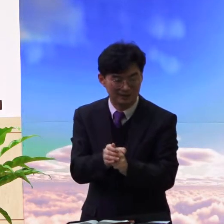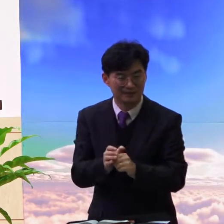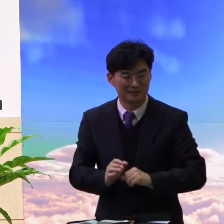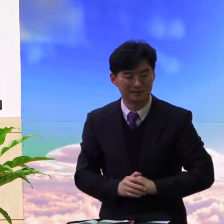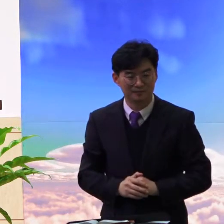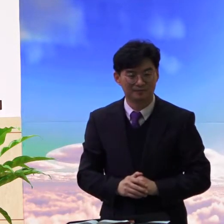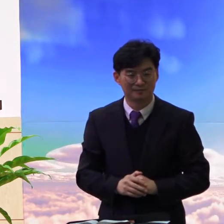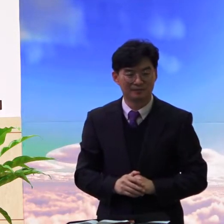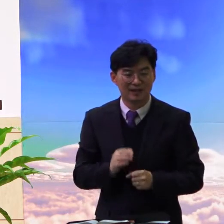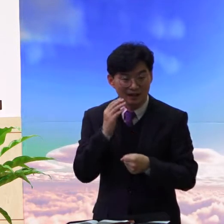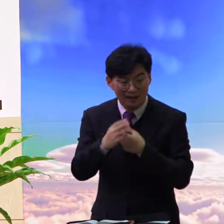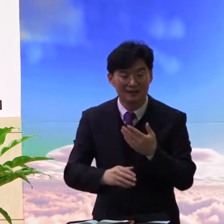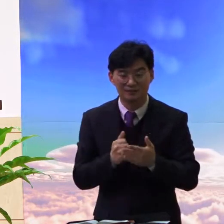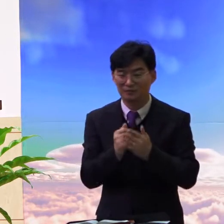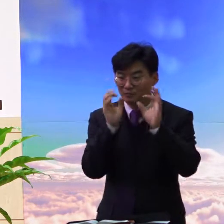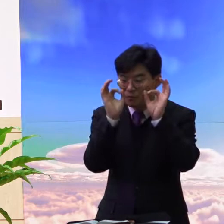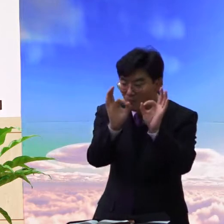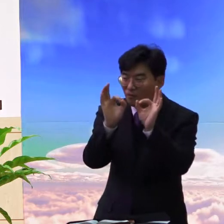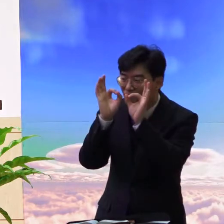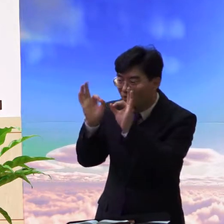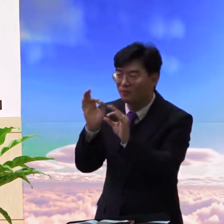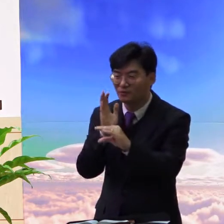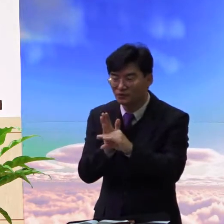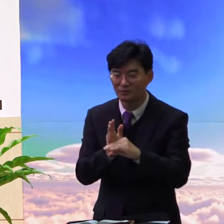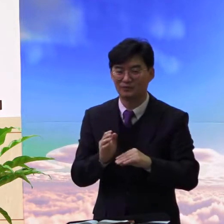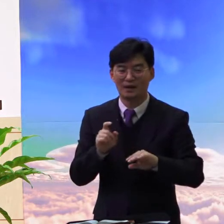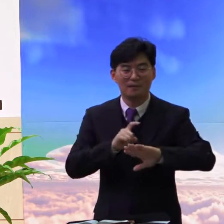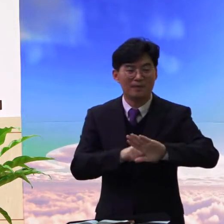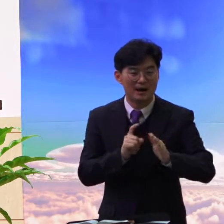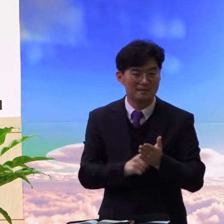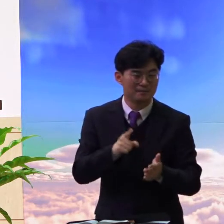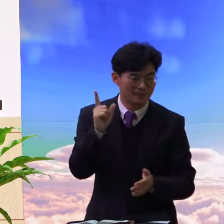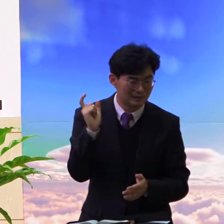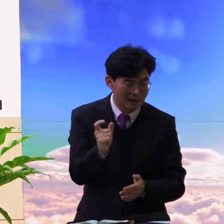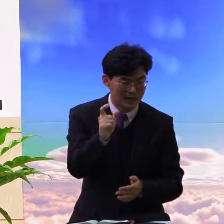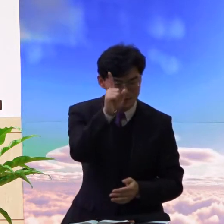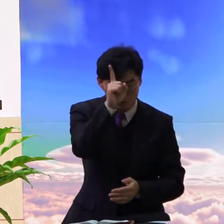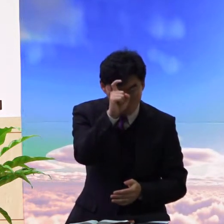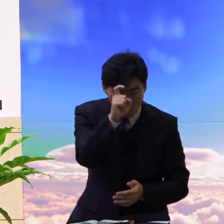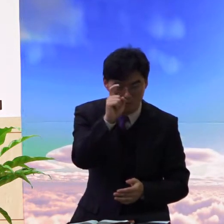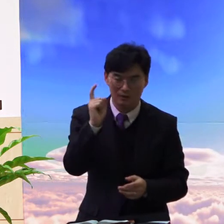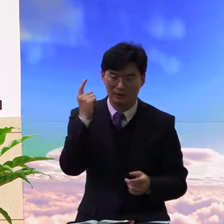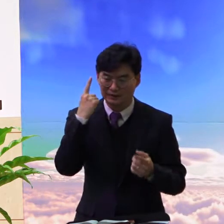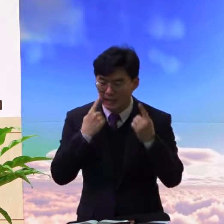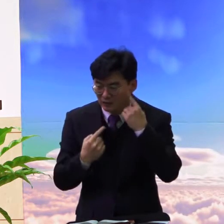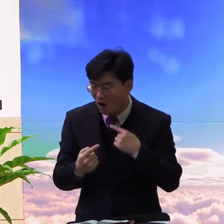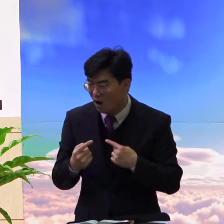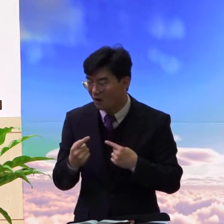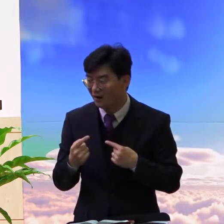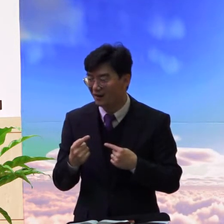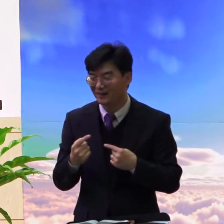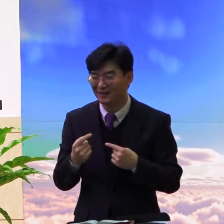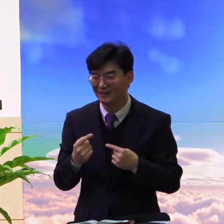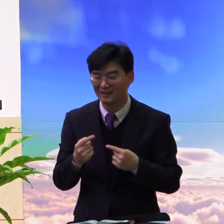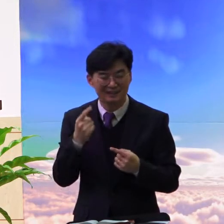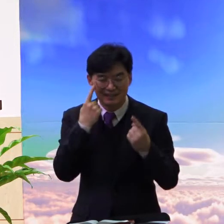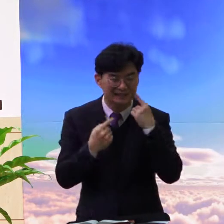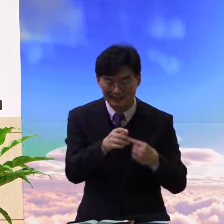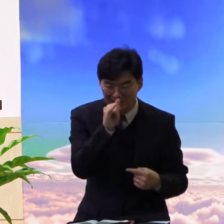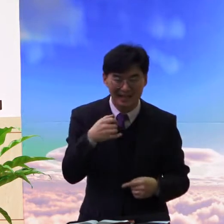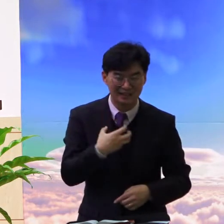하나님께서 우리를 보실 때 하나님을 보시는 것은 우리의 마음이 찢겼느냐, 상하고 가난 마음이냐